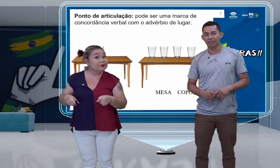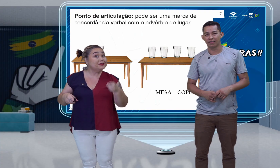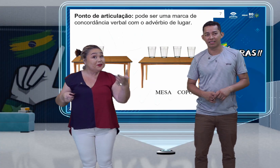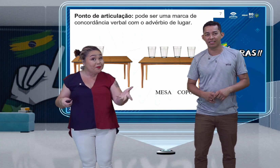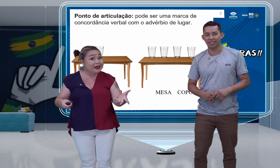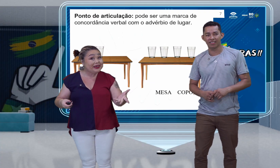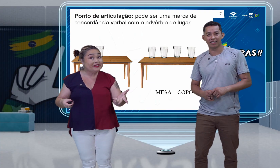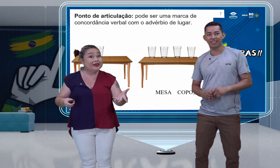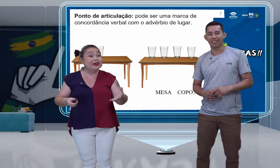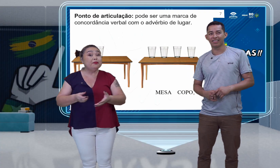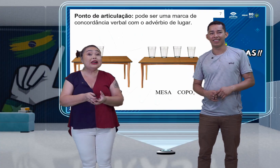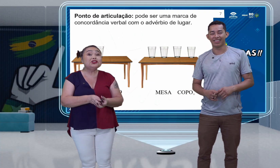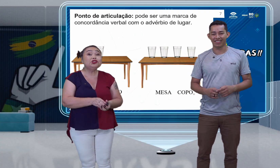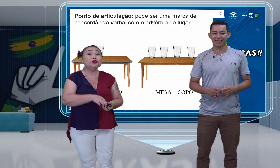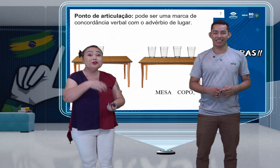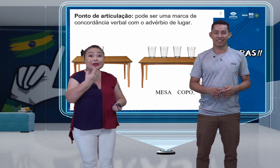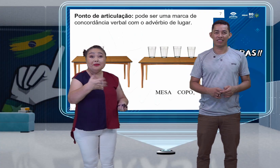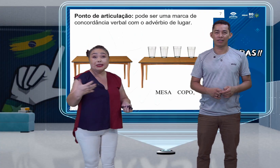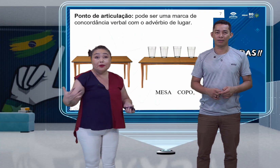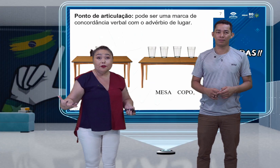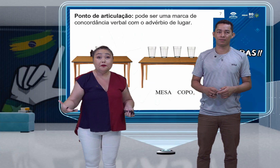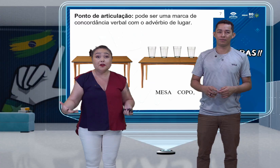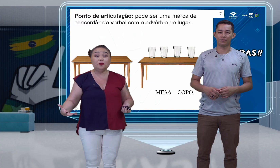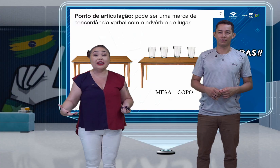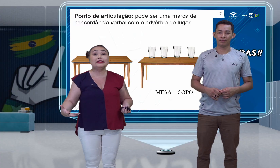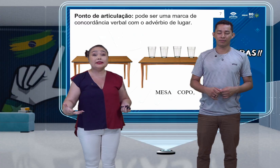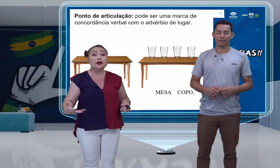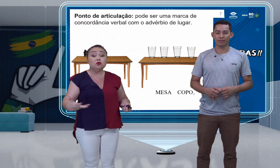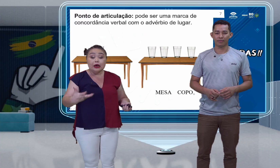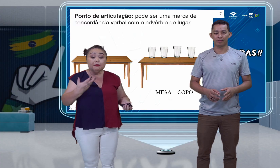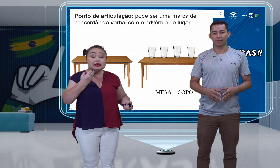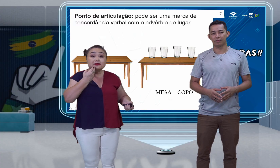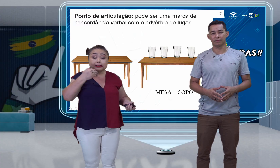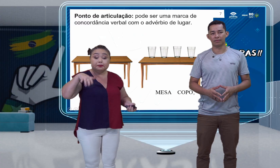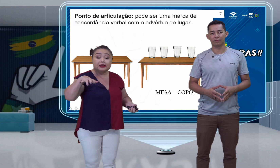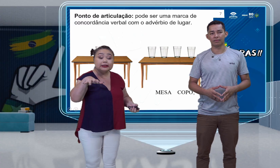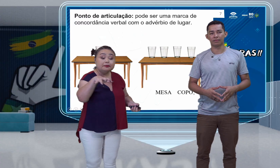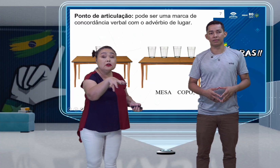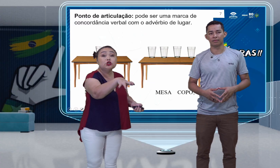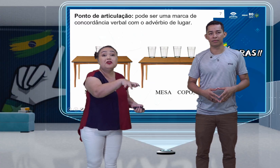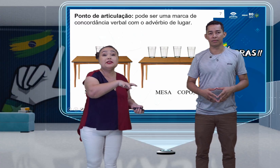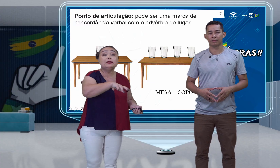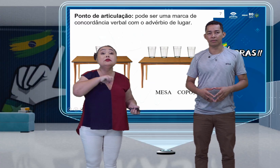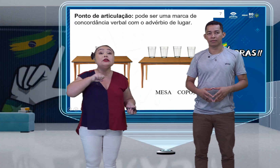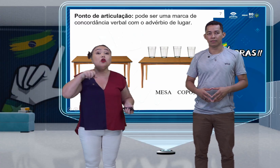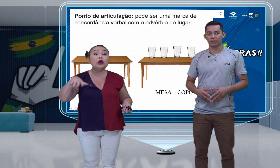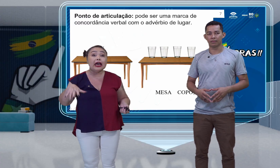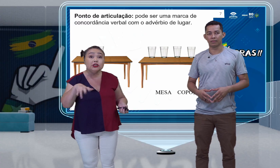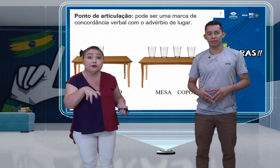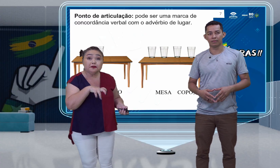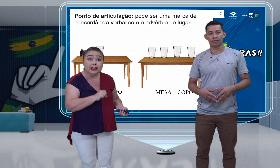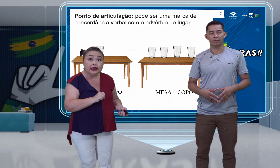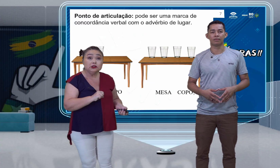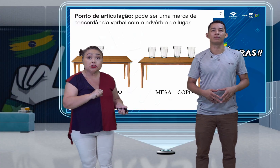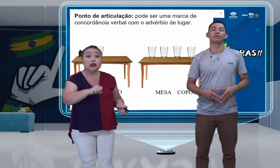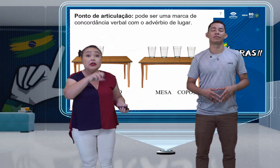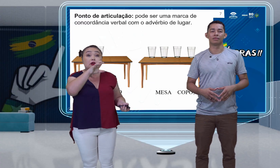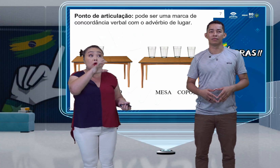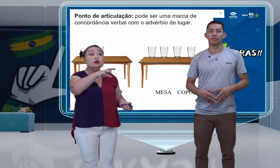coisa. Não é. Embora a gente use a mesma configuração, mas se você perceber, nós fazemos em locais diferentes. E quando,